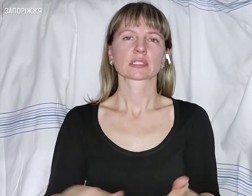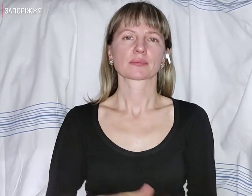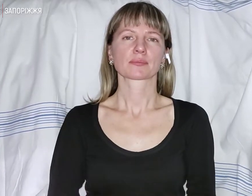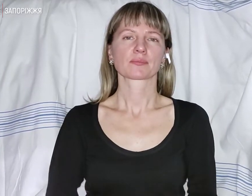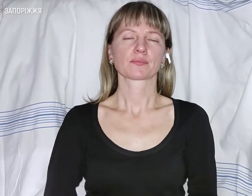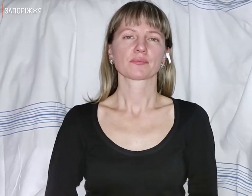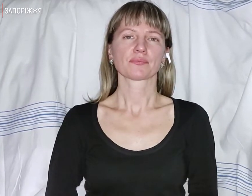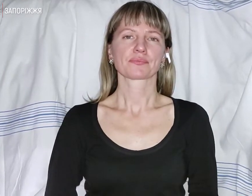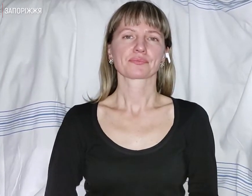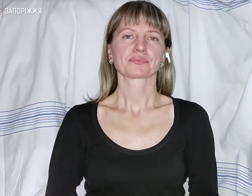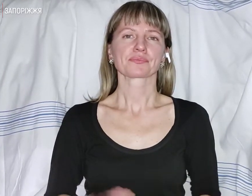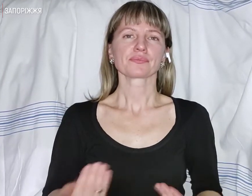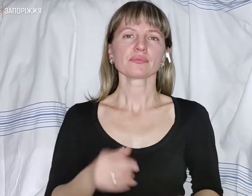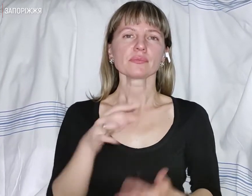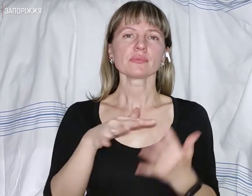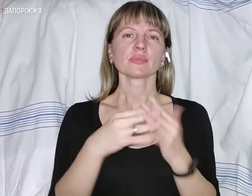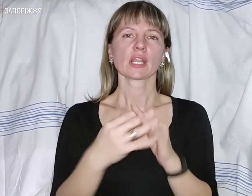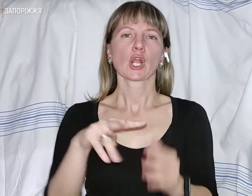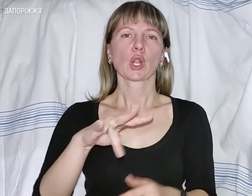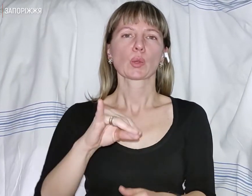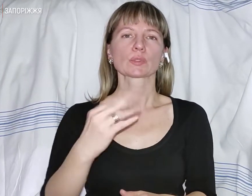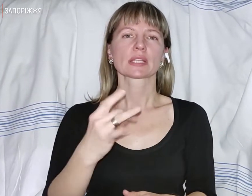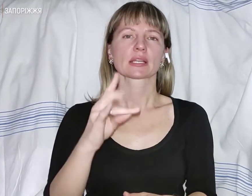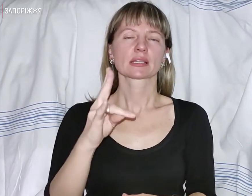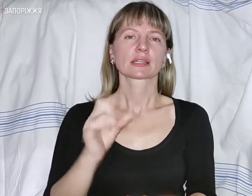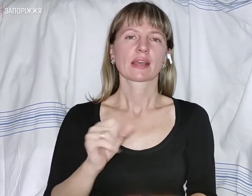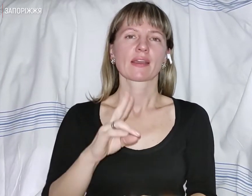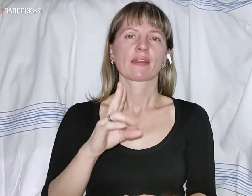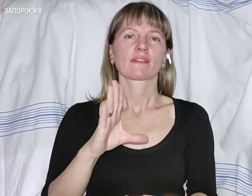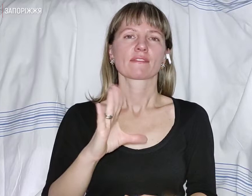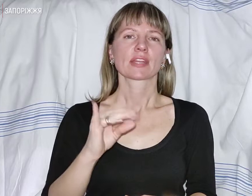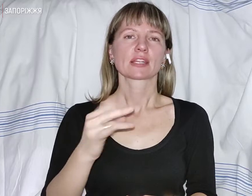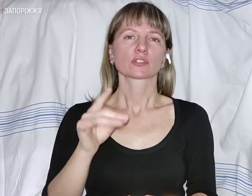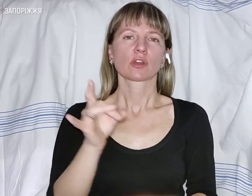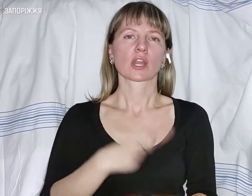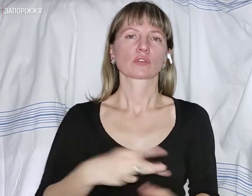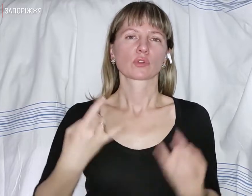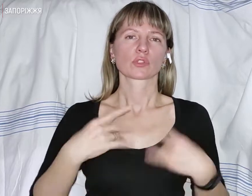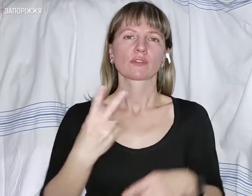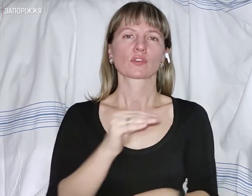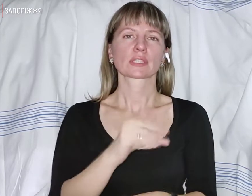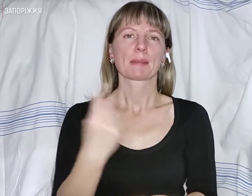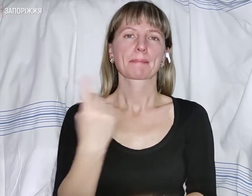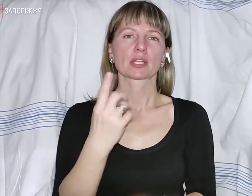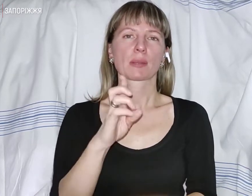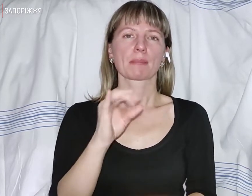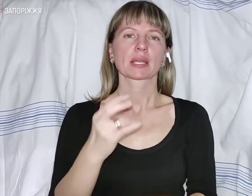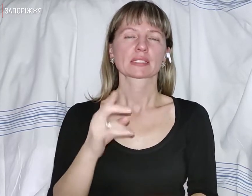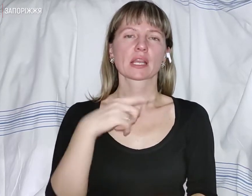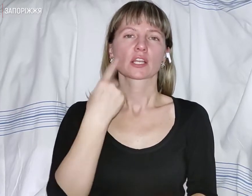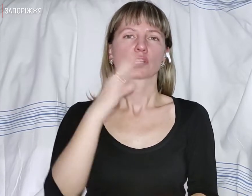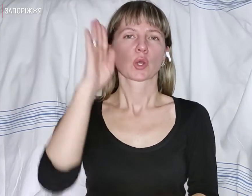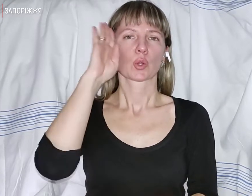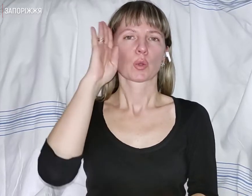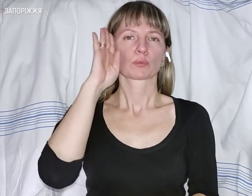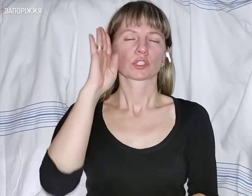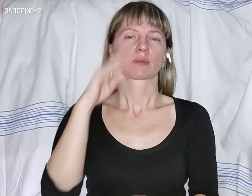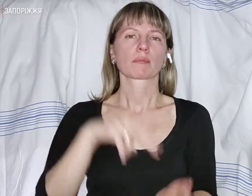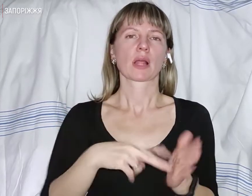Они начинают толкать, все, и, короче, я ж тогда... Я одноклассница, смотрите, она кричит, хватай на руки, бегу,